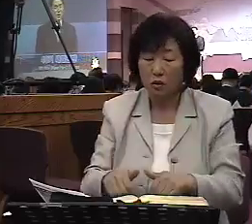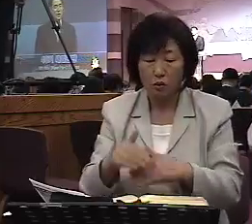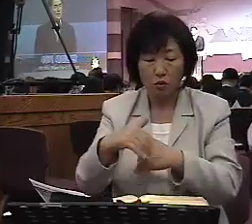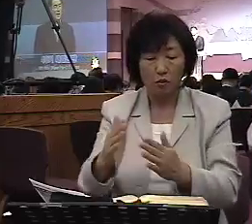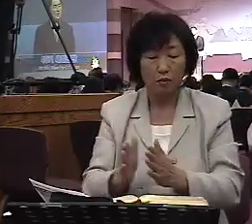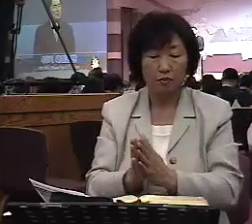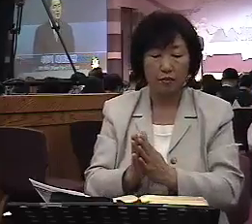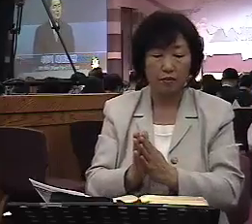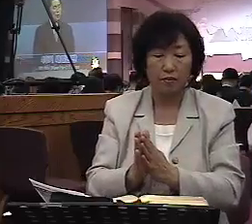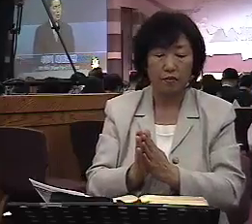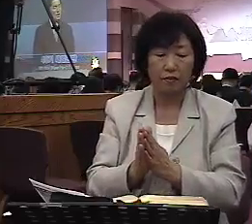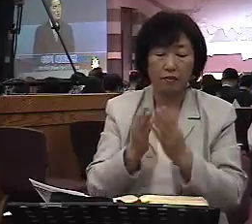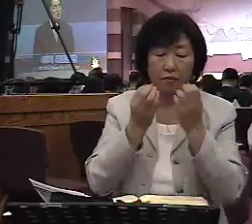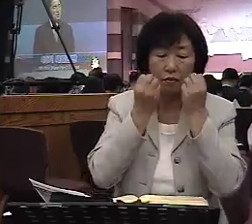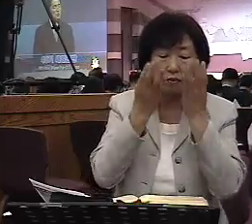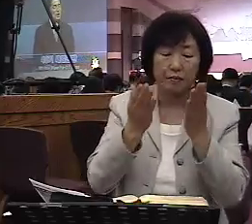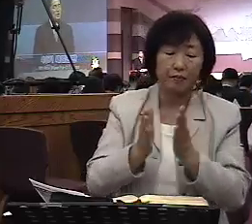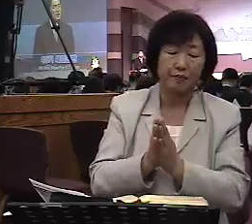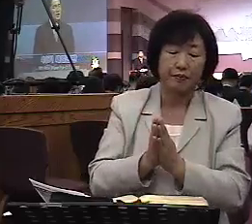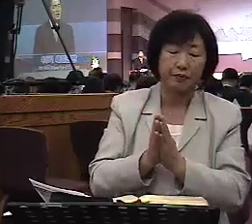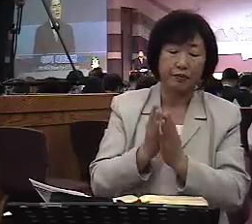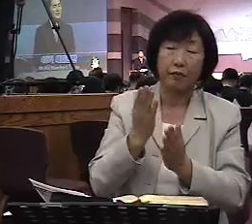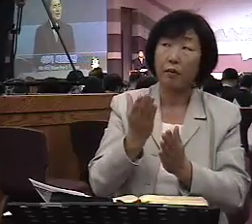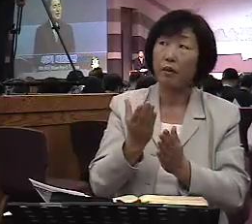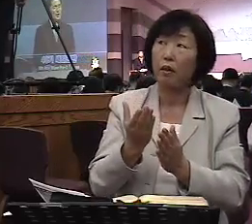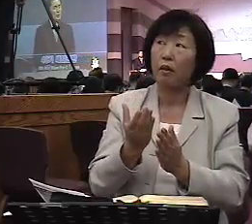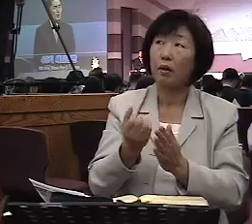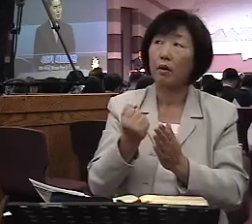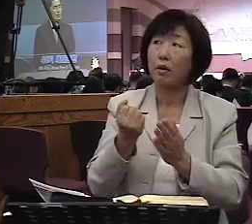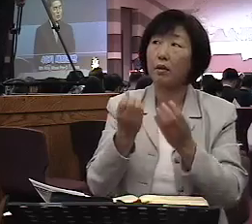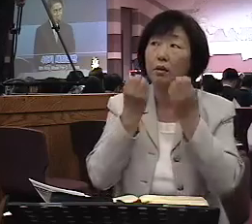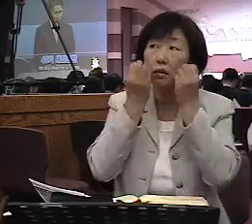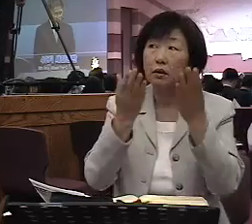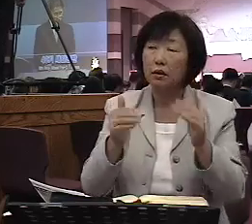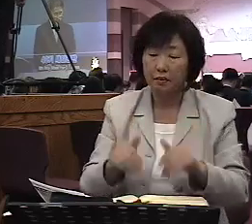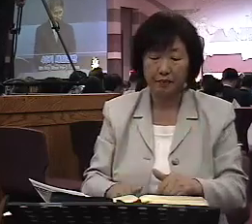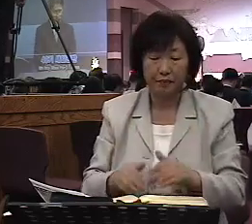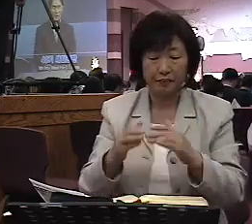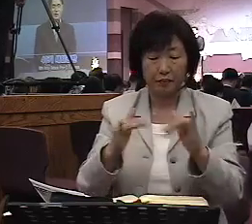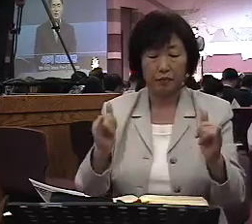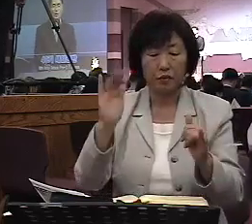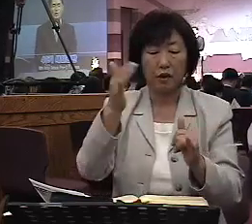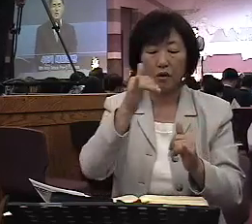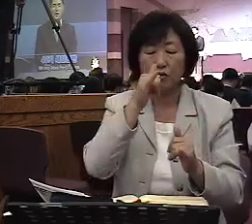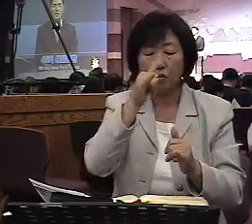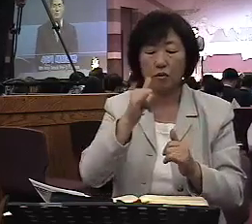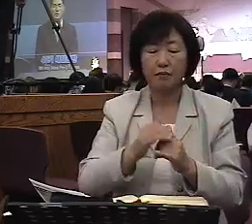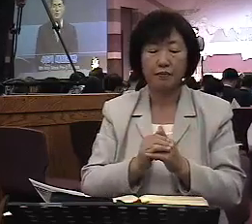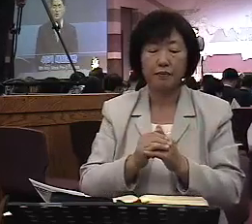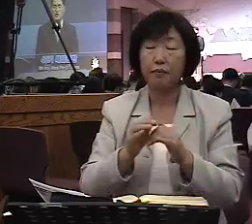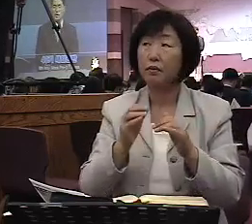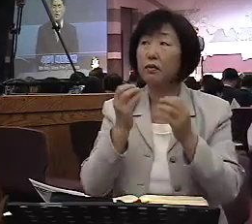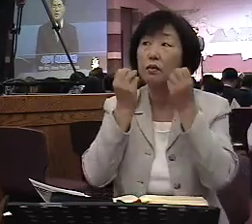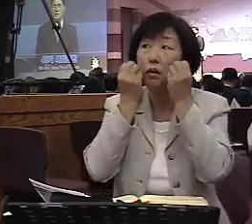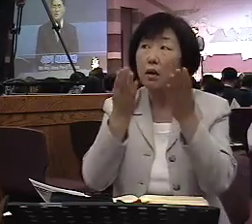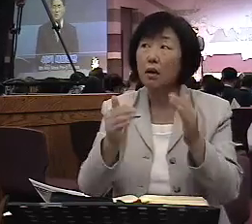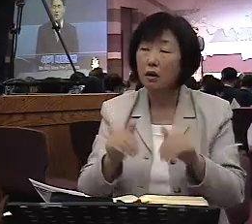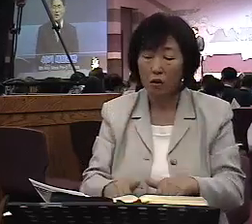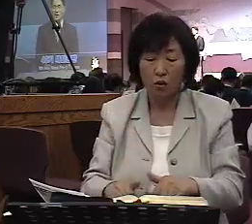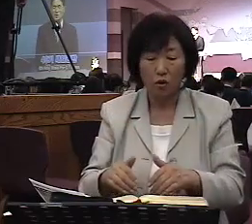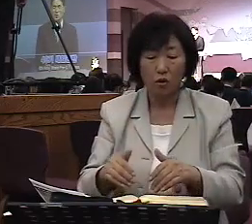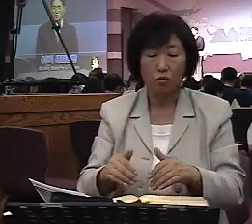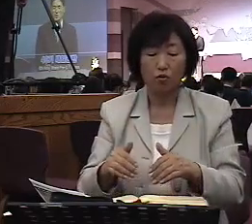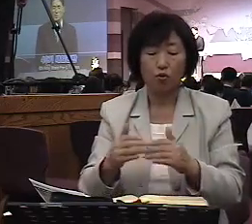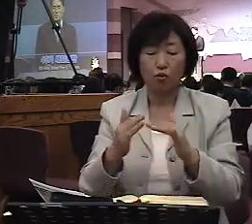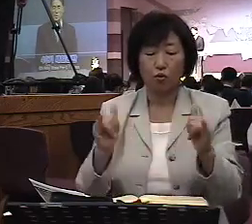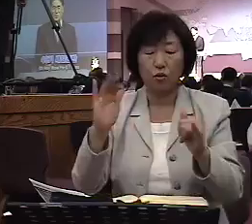새가족관, 새가족관을 꼭 이수하셔야 새 일꾼이 되실 수가 있습니다. 그리고 새 일꾼이 되셔야